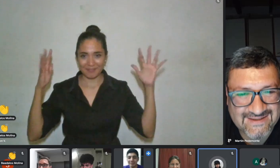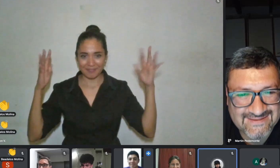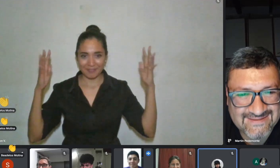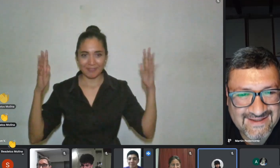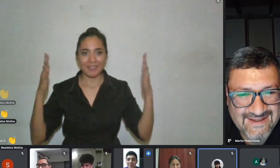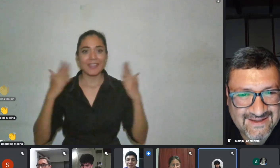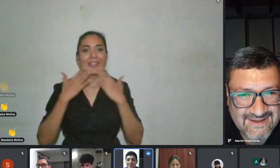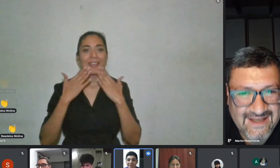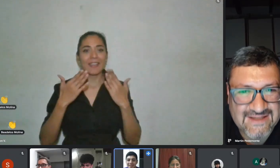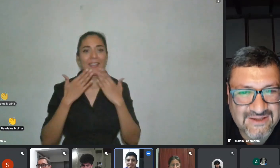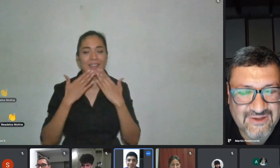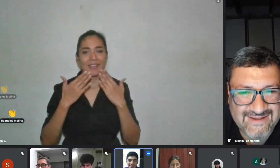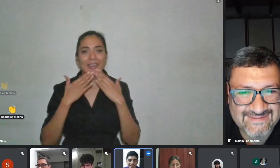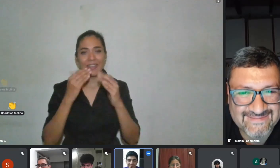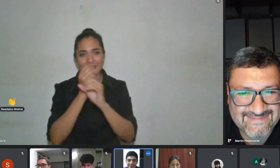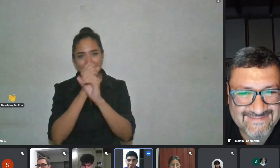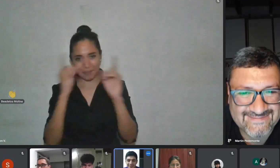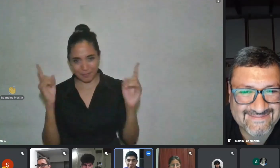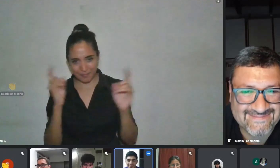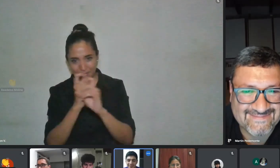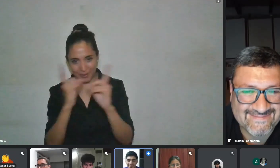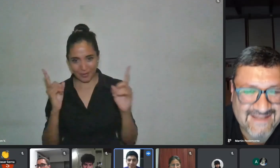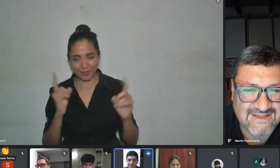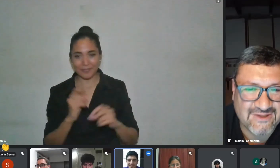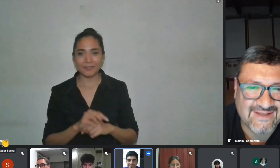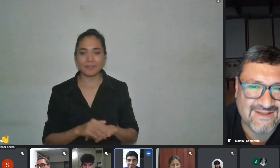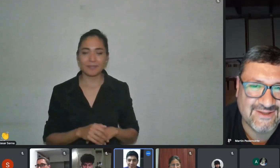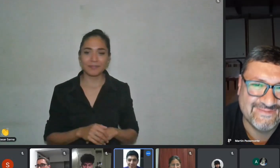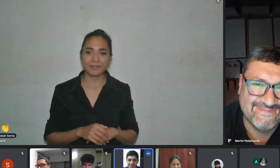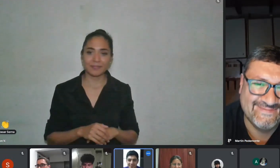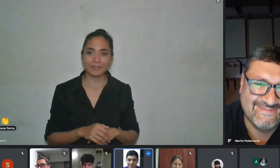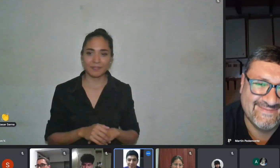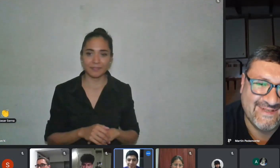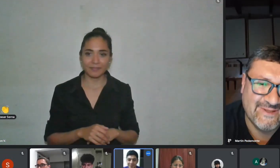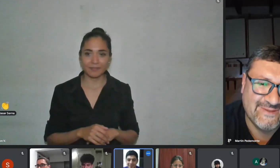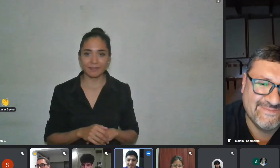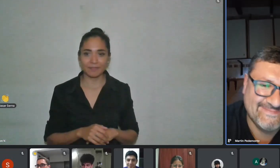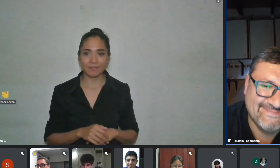chicos. Gracias, profe, gracias. Éxitos, ¿eh? Listo. Éxitos. Hasta luego.